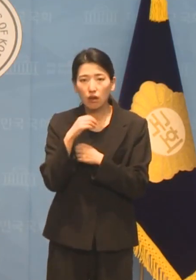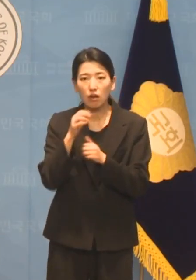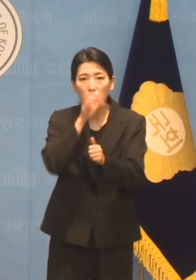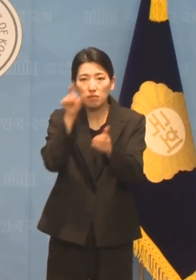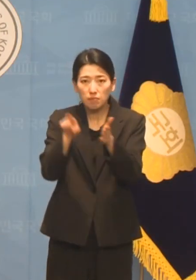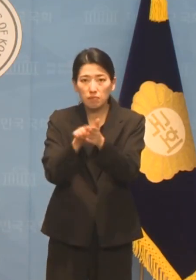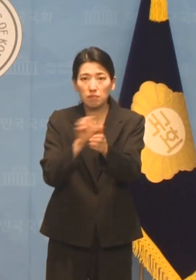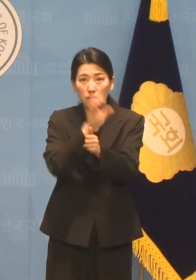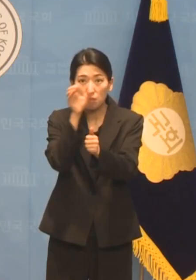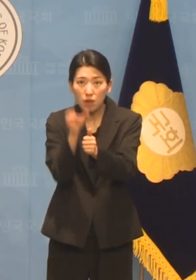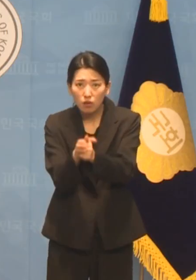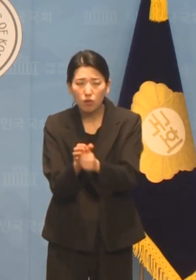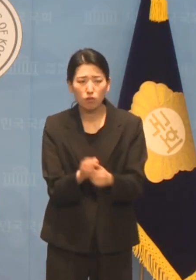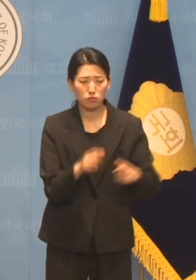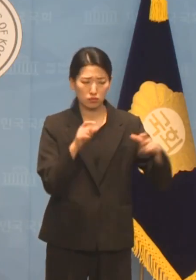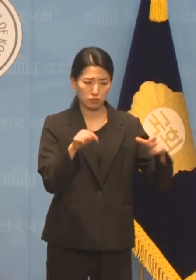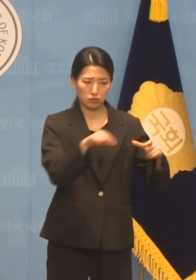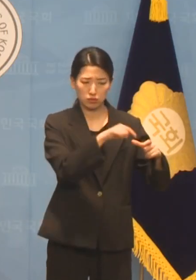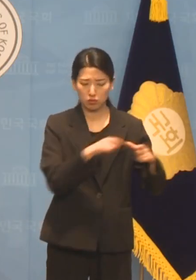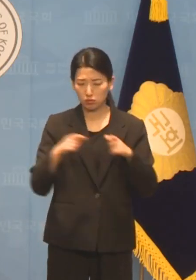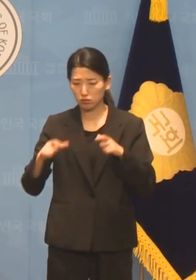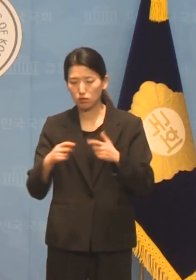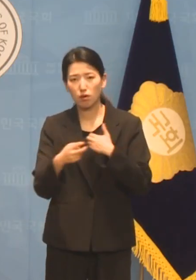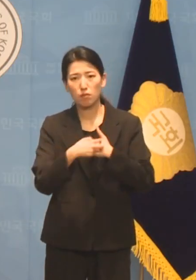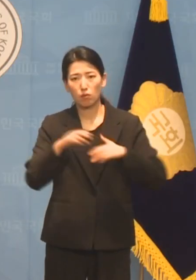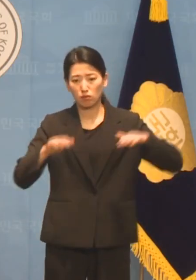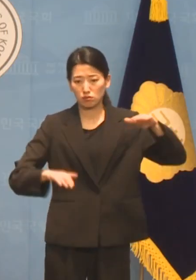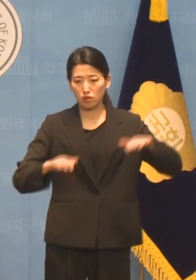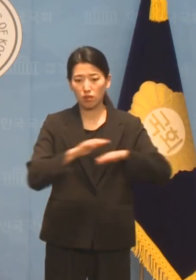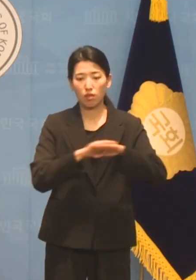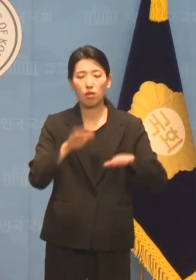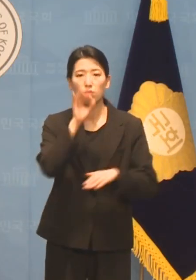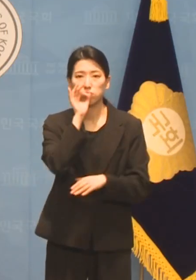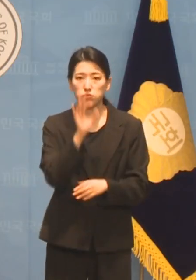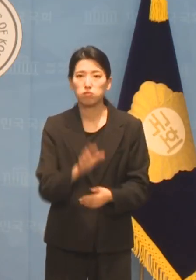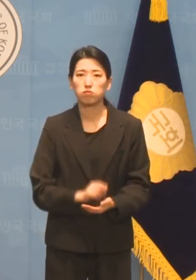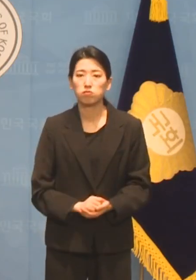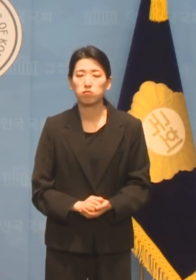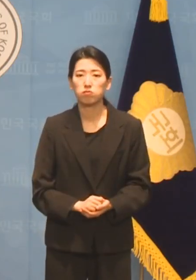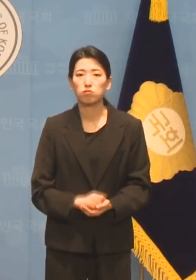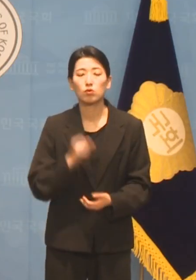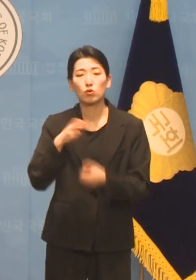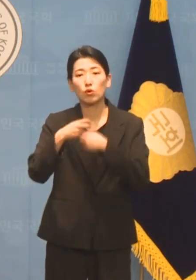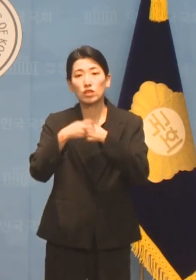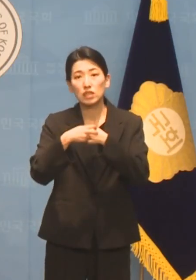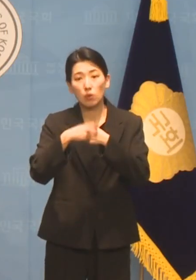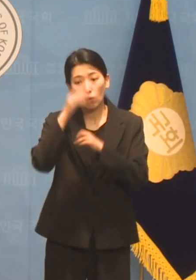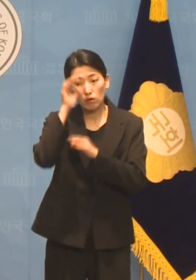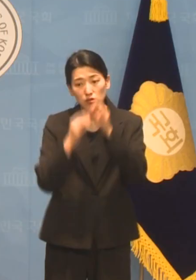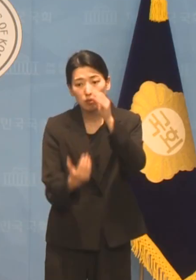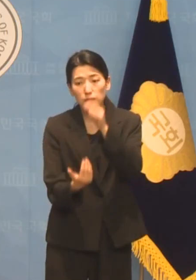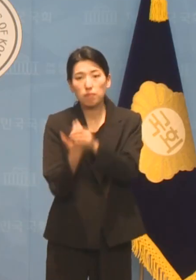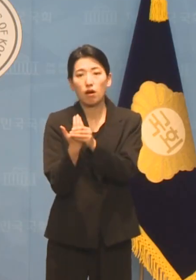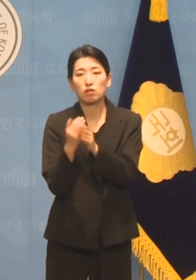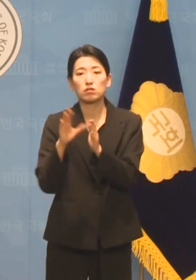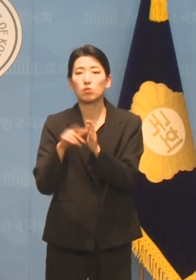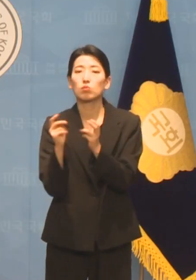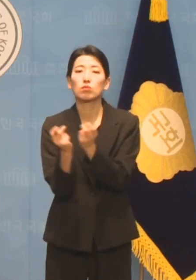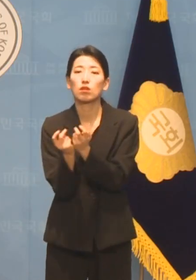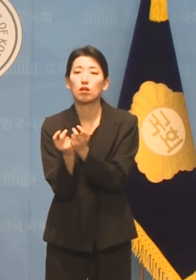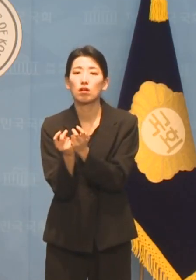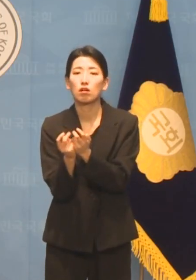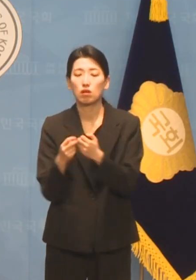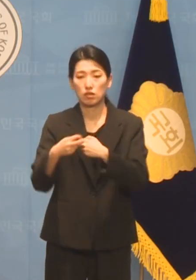문제를 해결할 수 없습니다. 또한 의료사고 안전망 구축 방안에서는 의료사고 발생 시